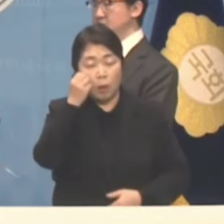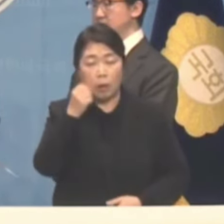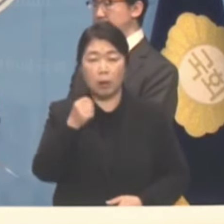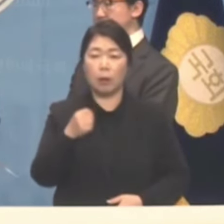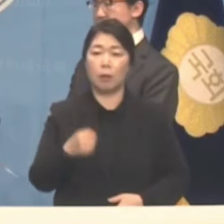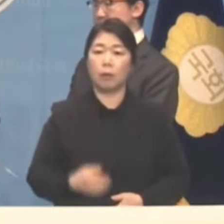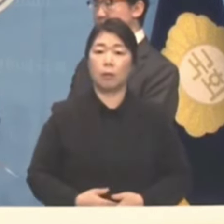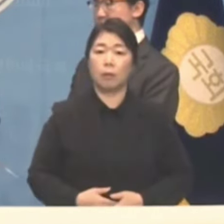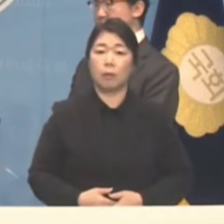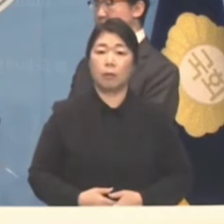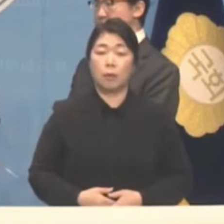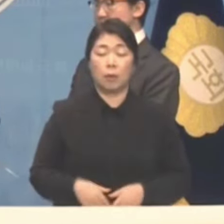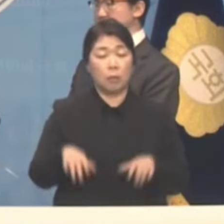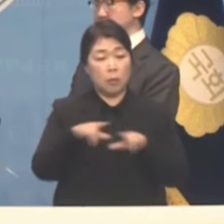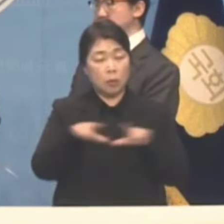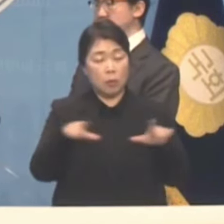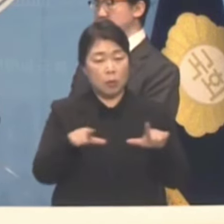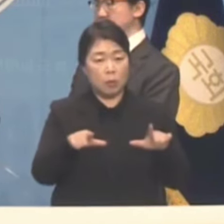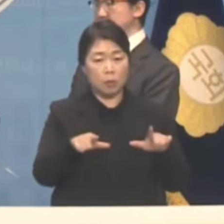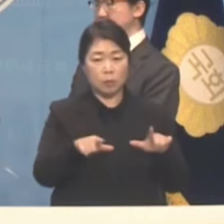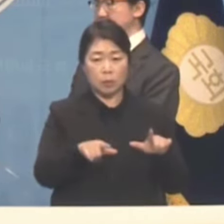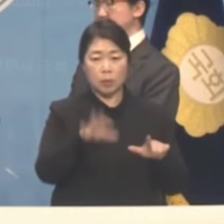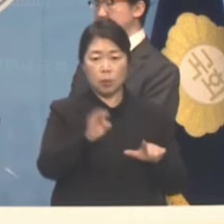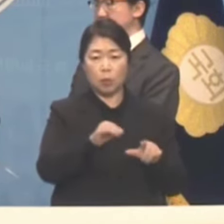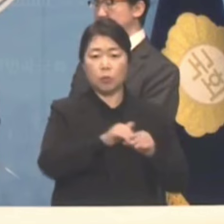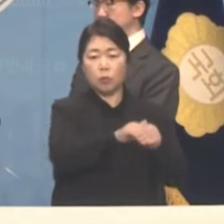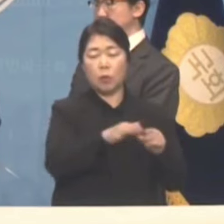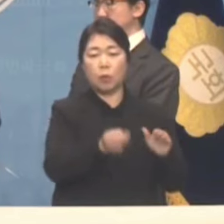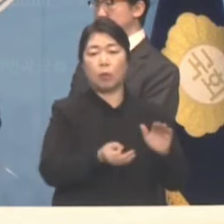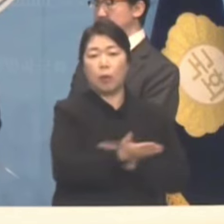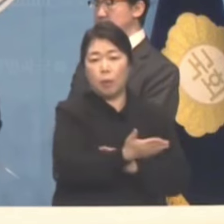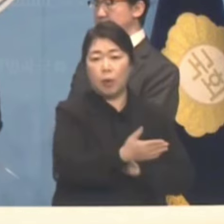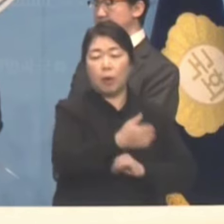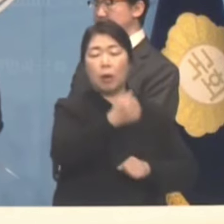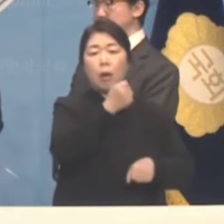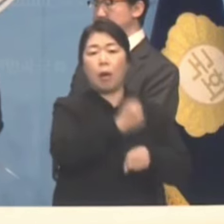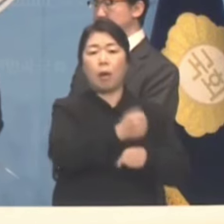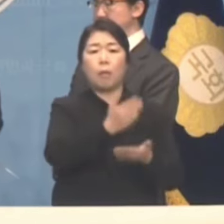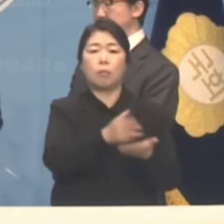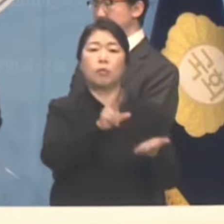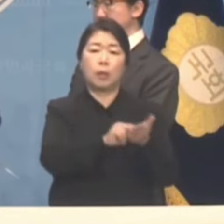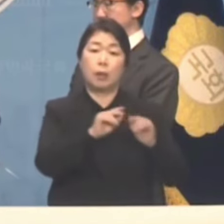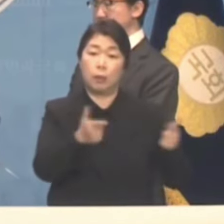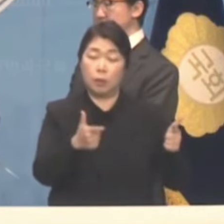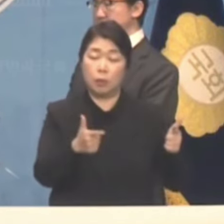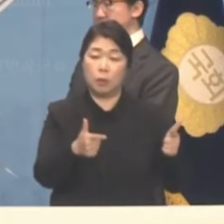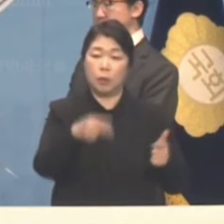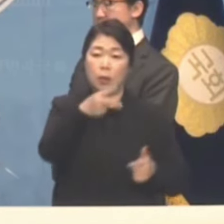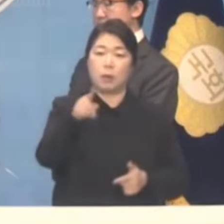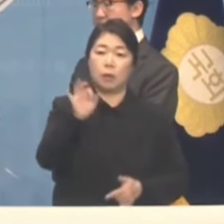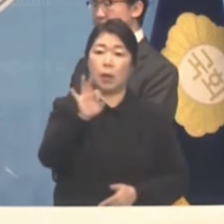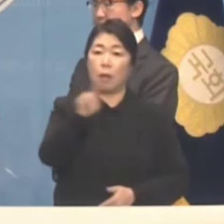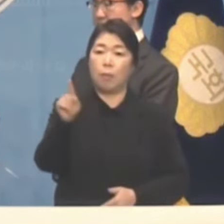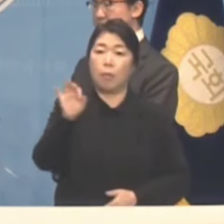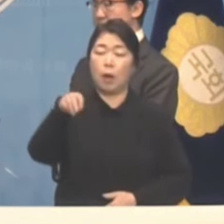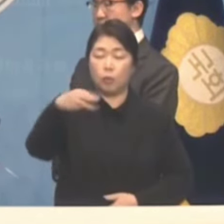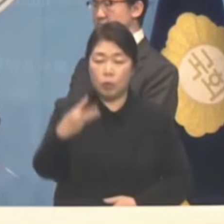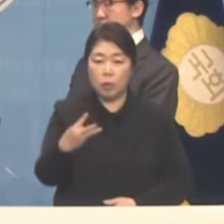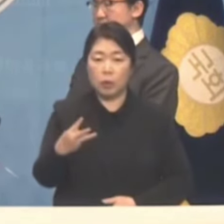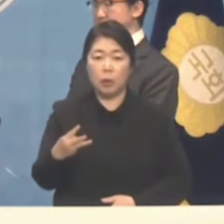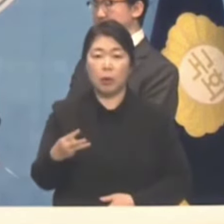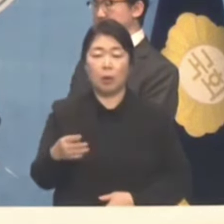사건은 단순히 사 거만의 문제가 아니라 쌍방을 변호사비 대사건 그리고 대북